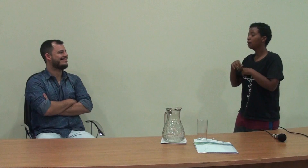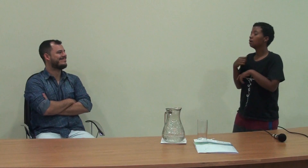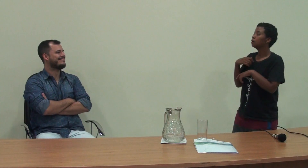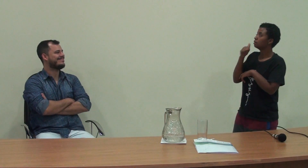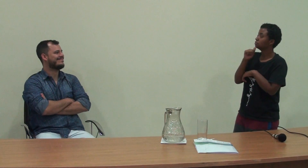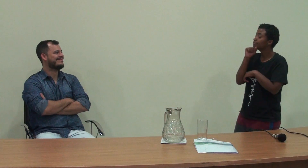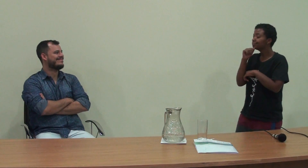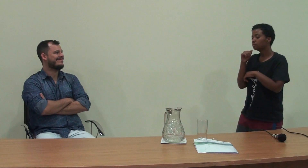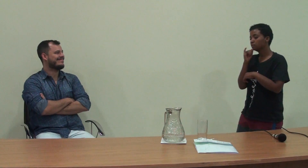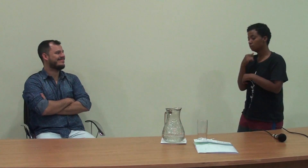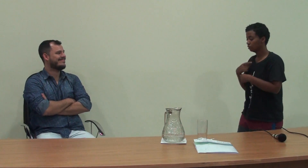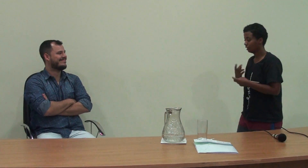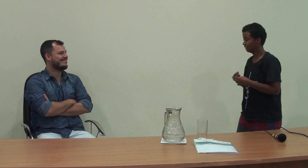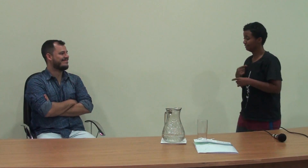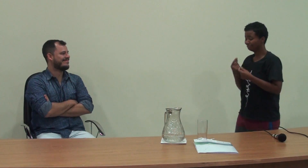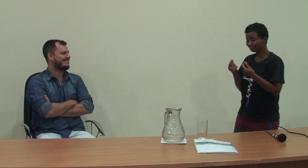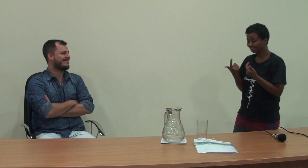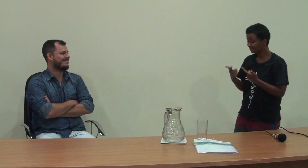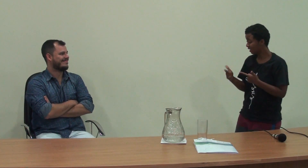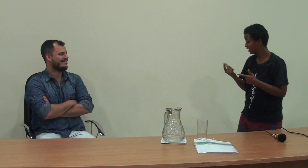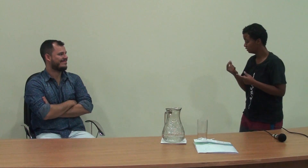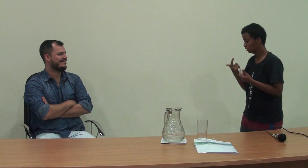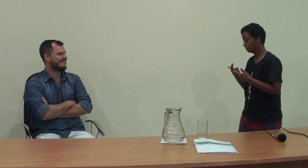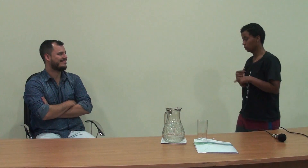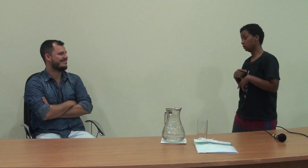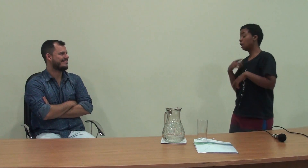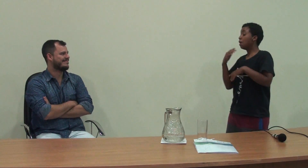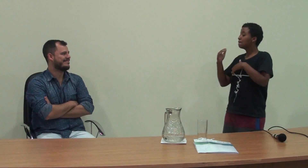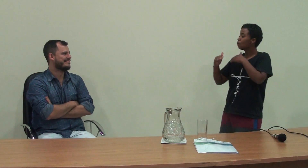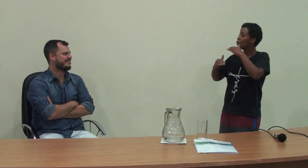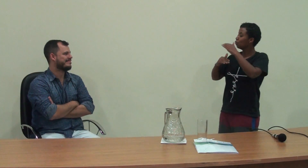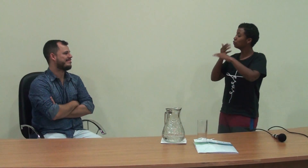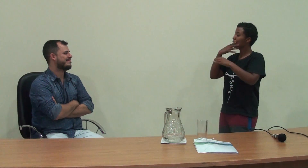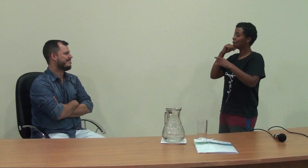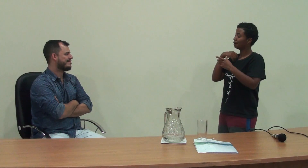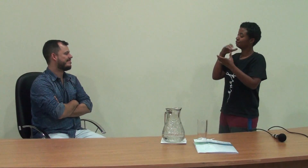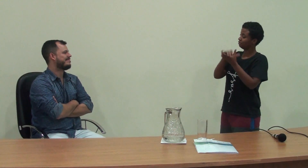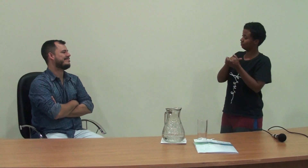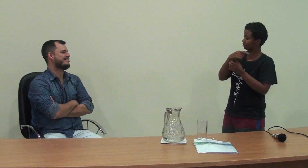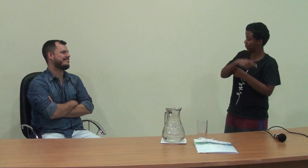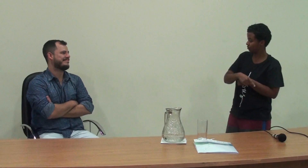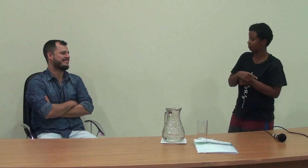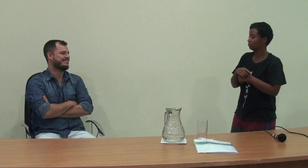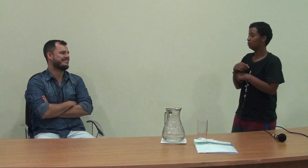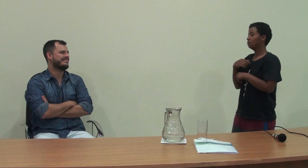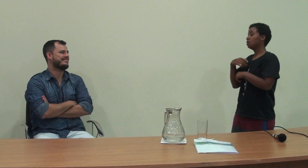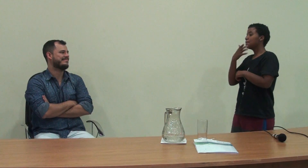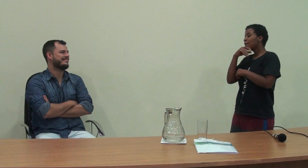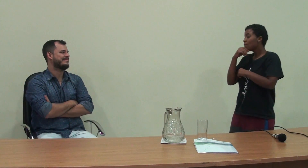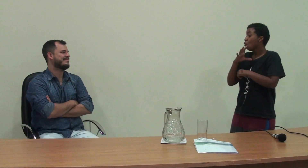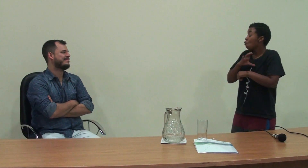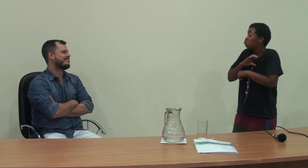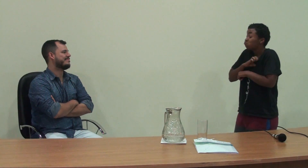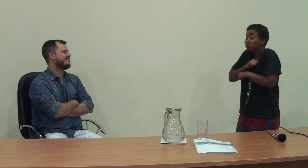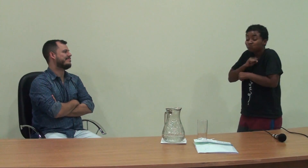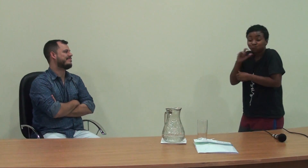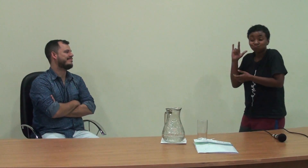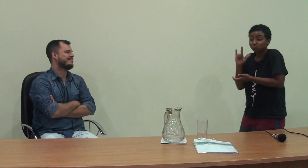dava pirulito, me dava coisas, minha mãe ali sempre junto comigo. Às vezes não tinha dinheiro para as coisas, mas estava ali sempre junto comigo.